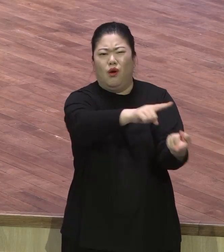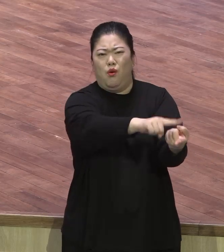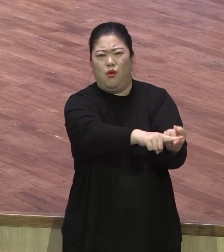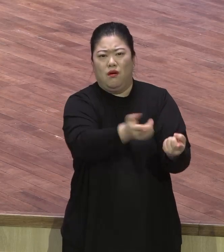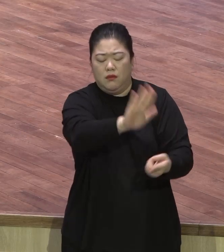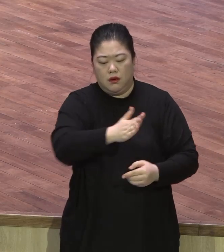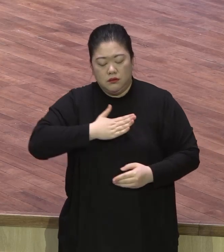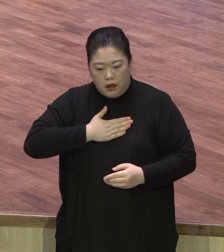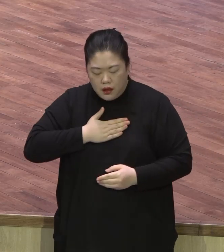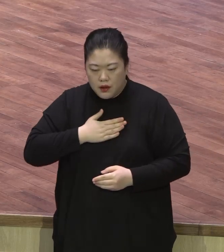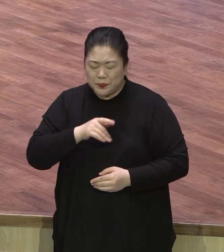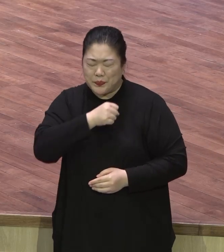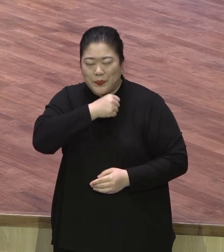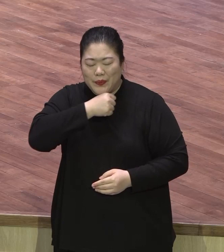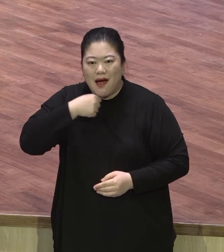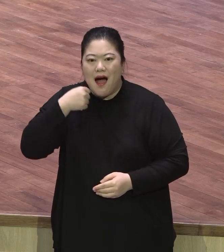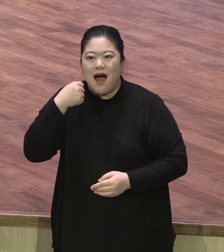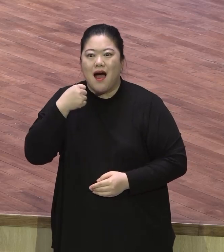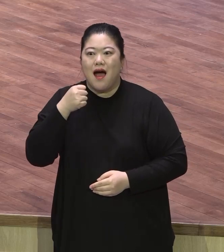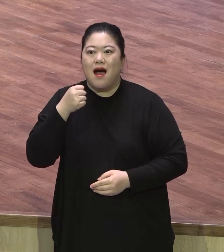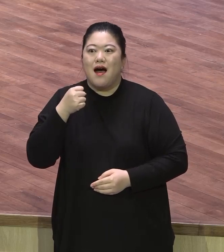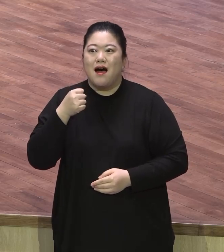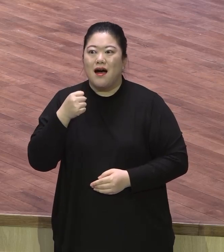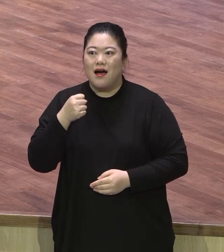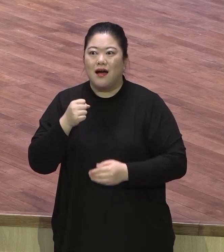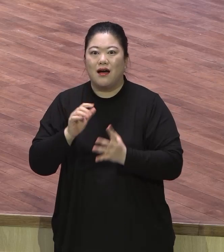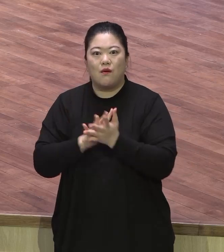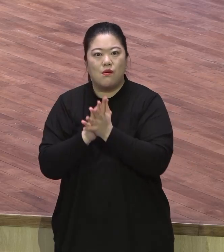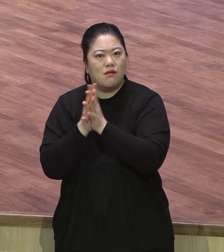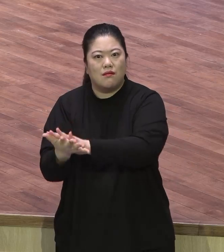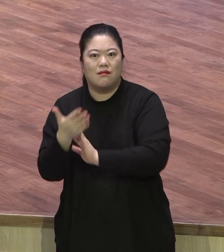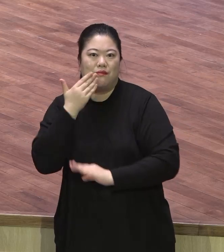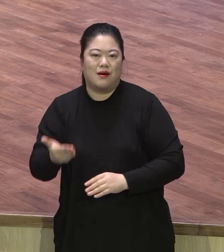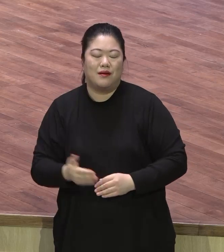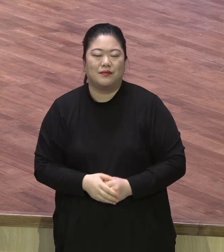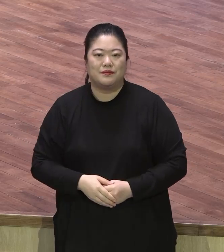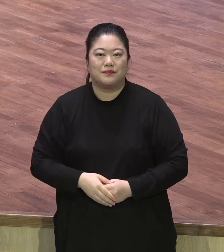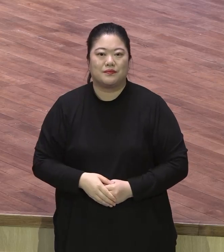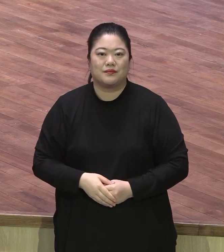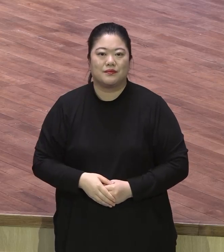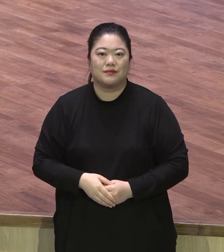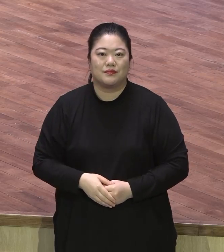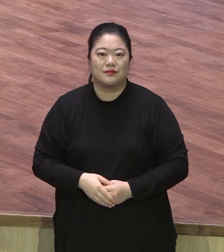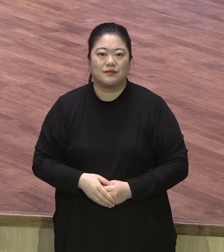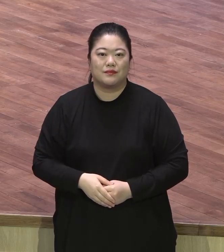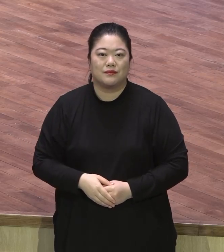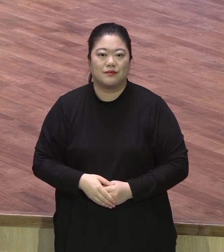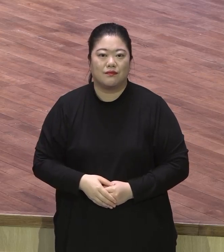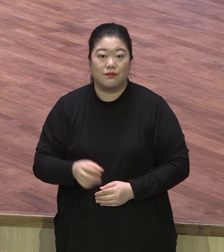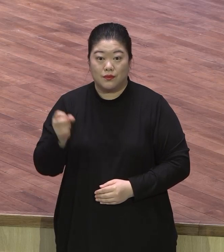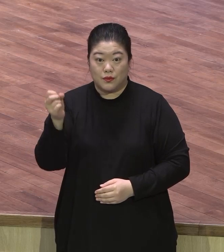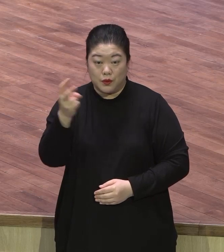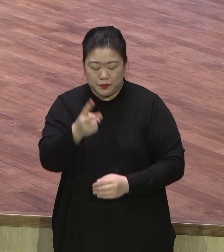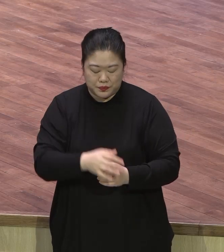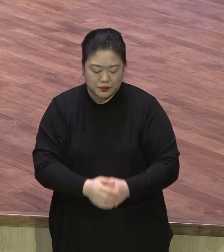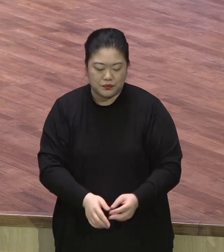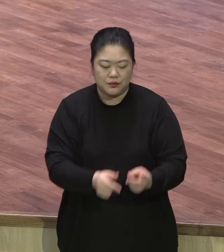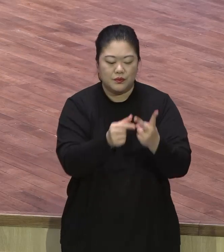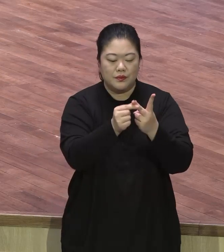바뀌었어요 권씨가 주어졌습니다 자 두번째 축복이 뭐냐 이스라엘 백성을 제사장 나라로 삼으시다